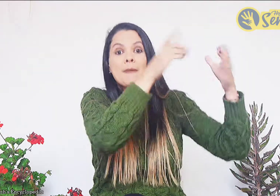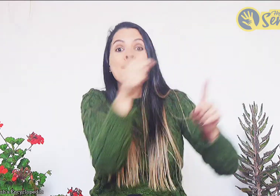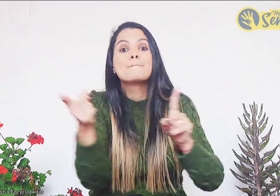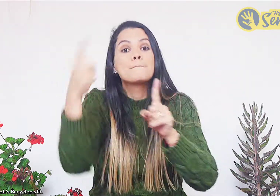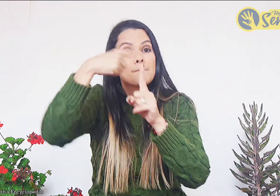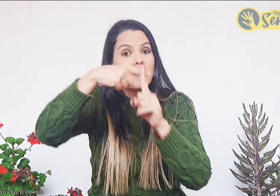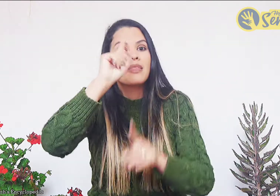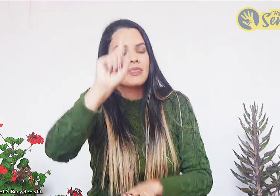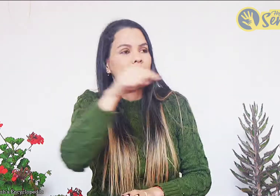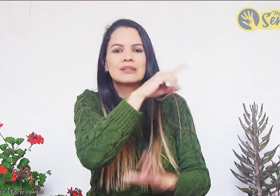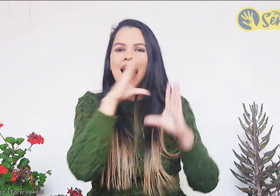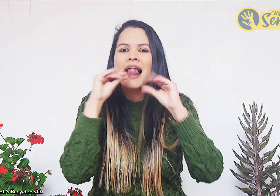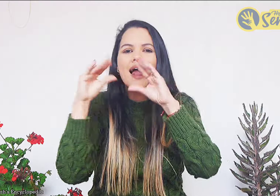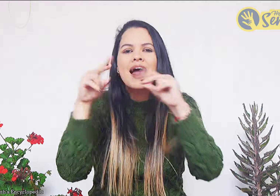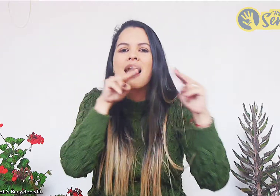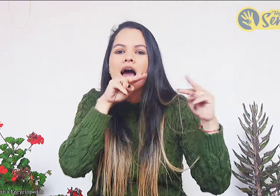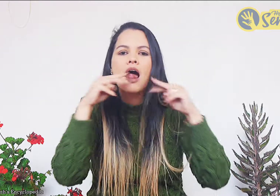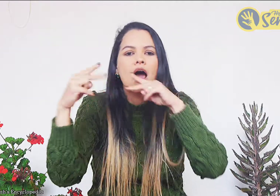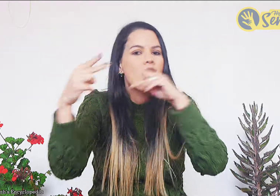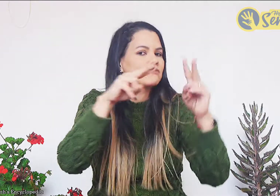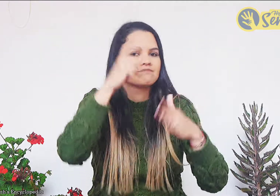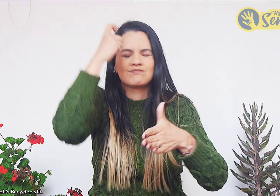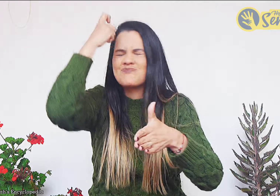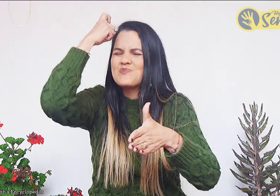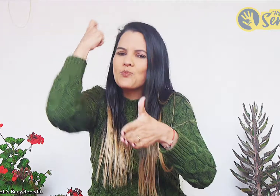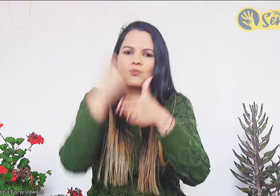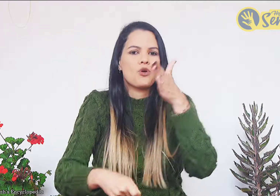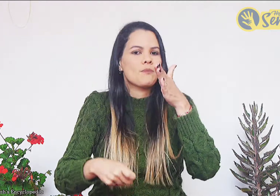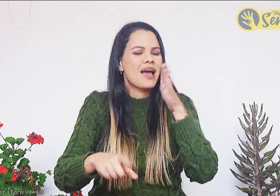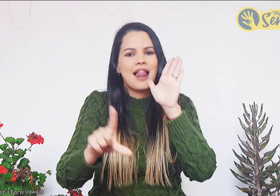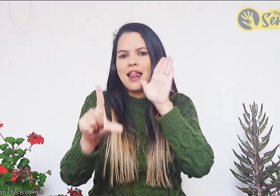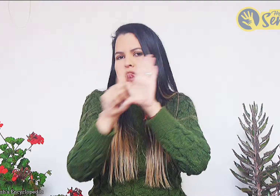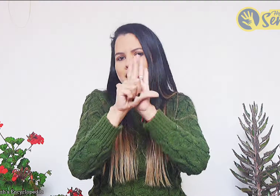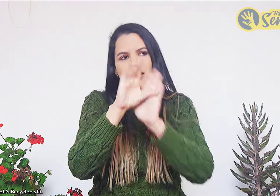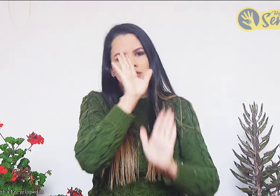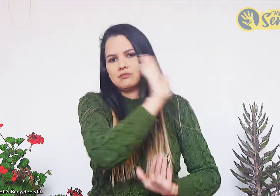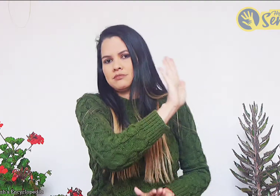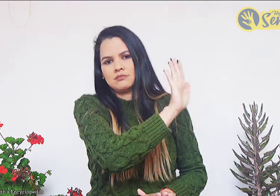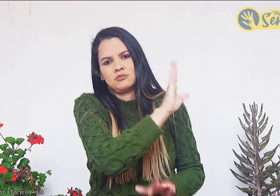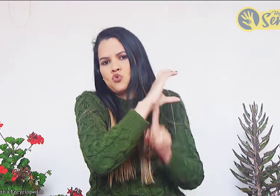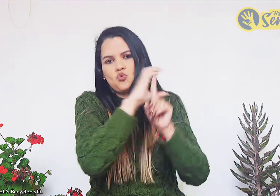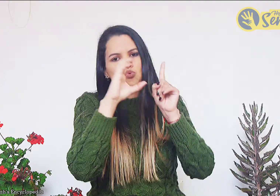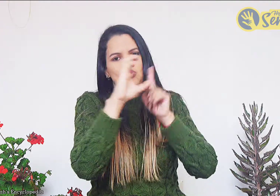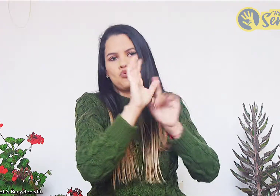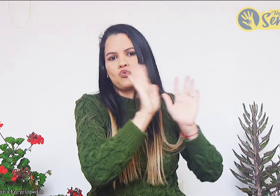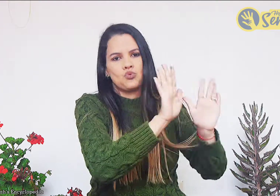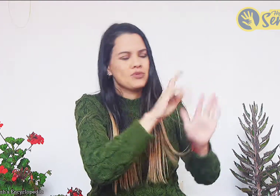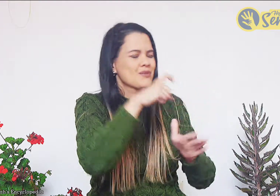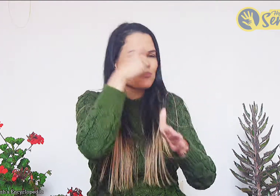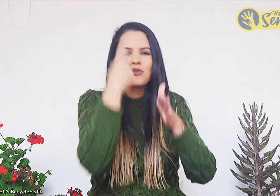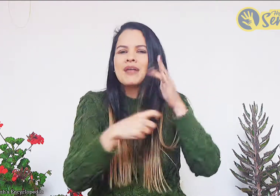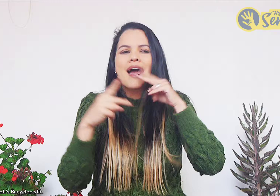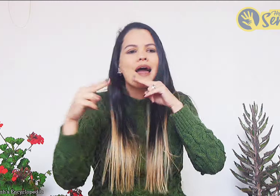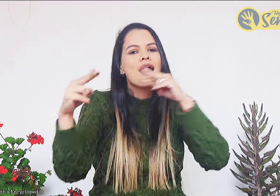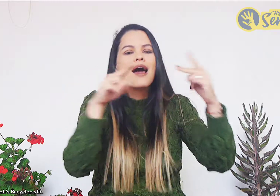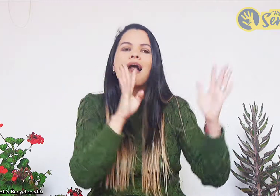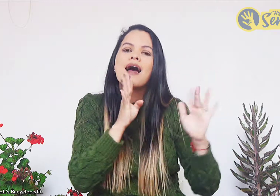su gobierno de manera hereditaria, también tenían otra tradición, y es que no podían hablar. Por ley, parte de su cultura, no